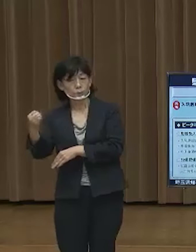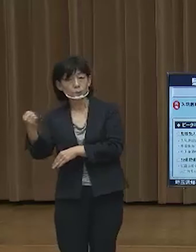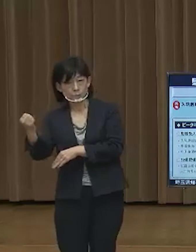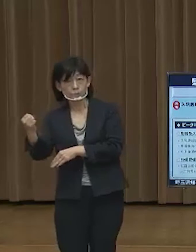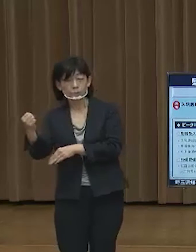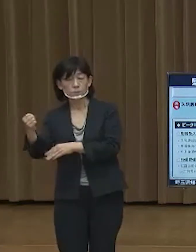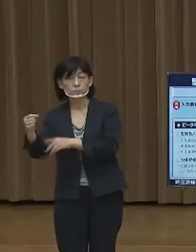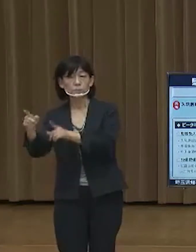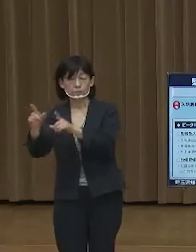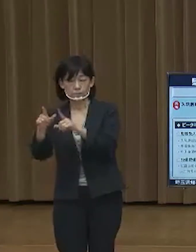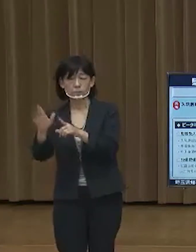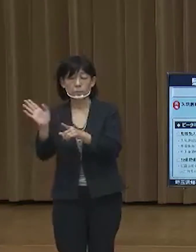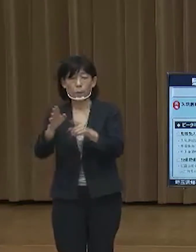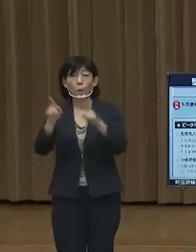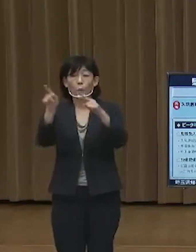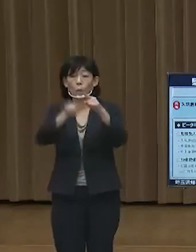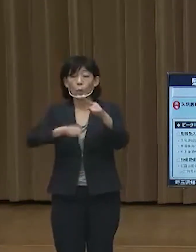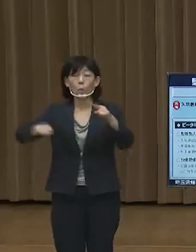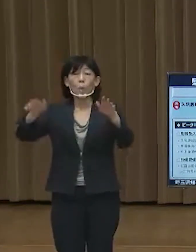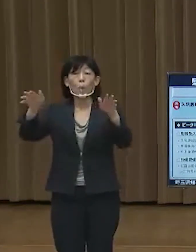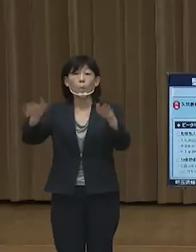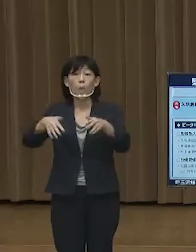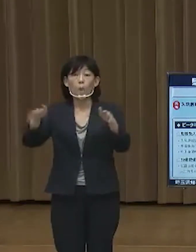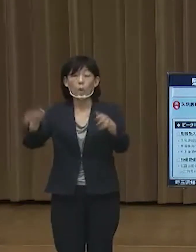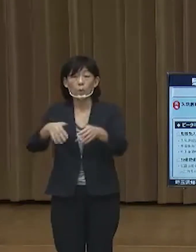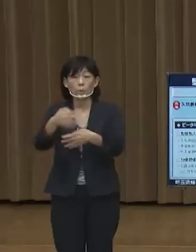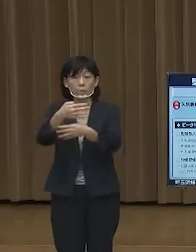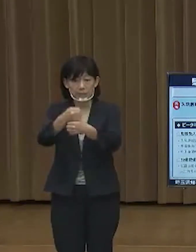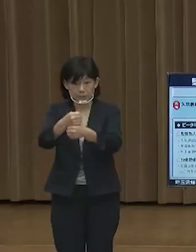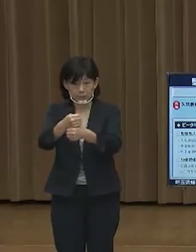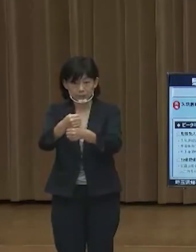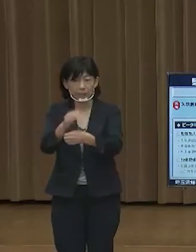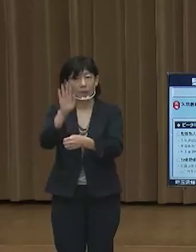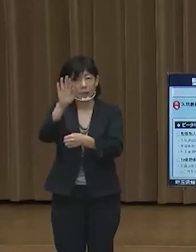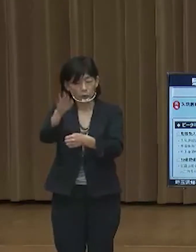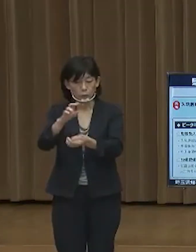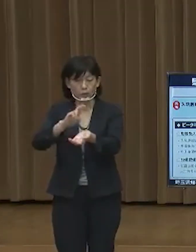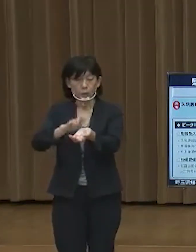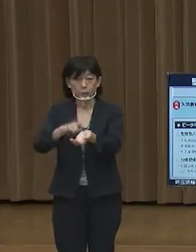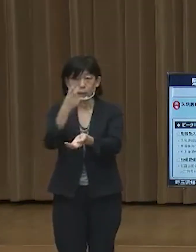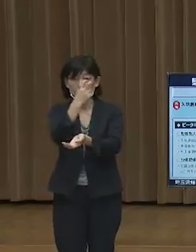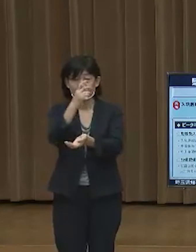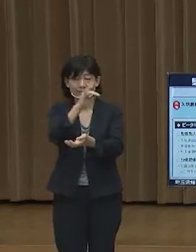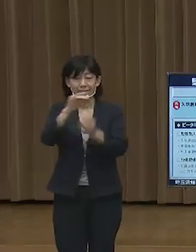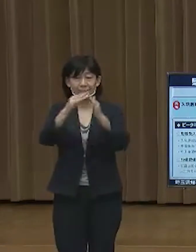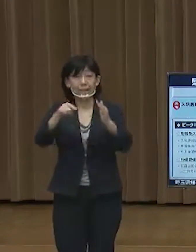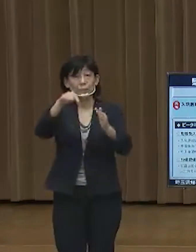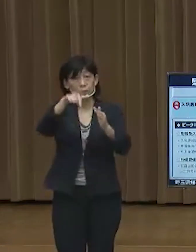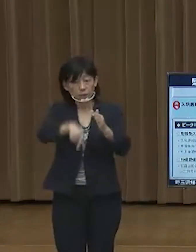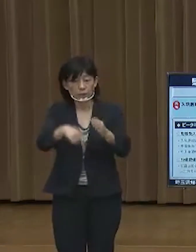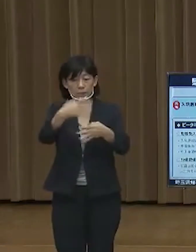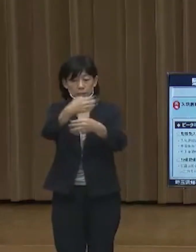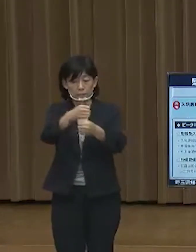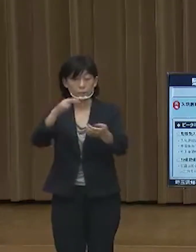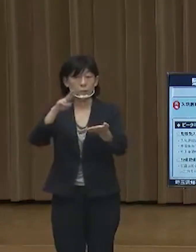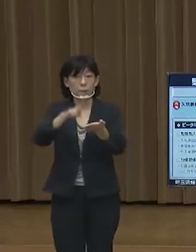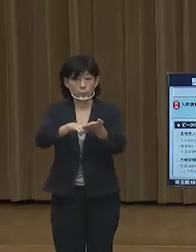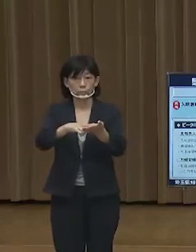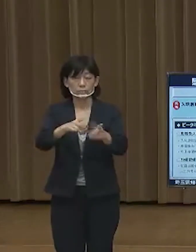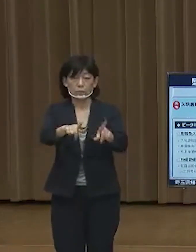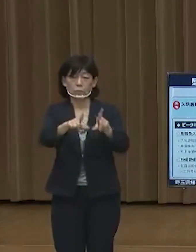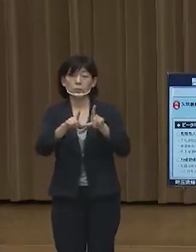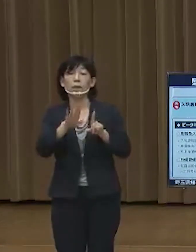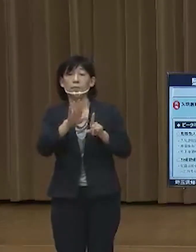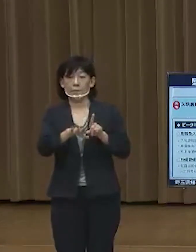公募の時期はまだこれから、医療審議会の方で、協議をして決まるというお話でしたが、最終的